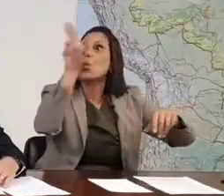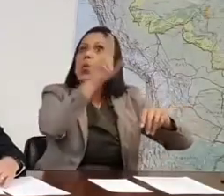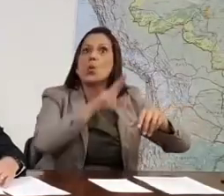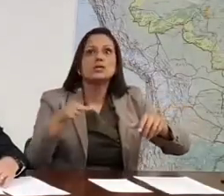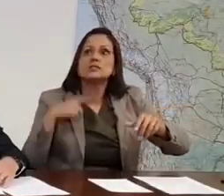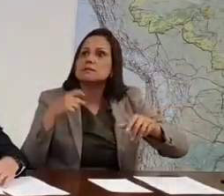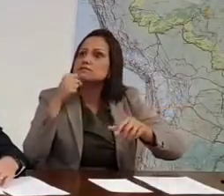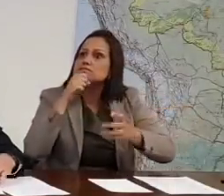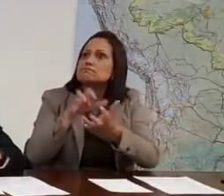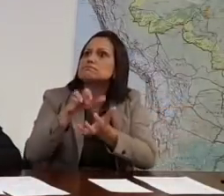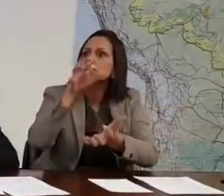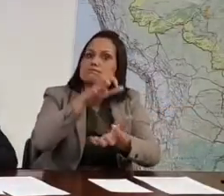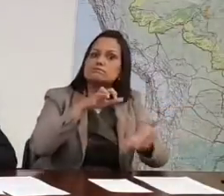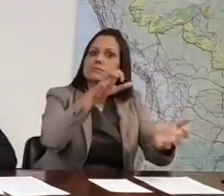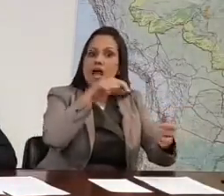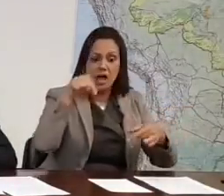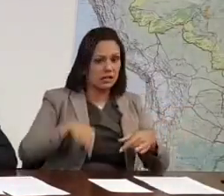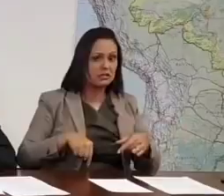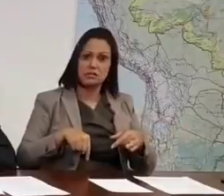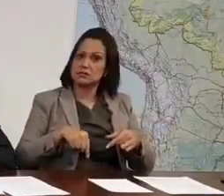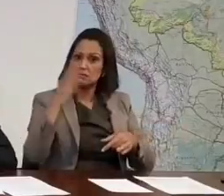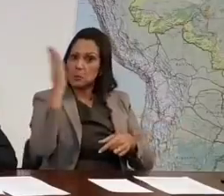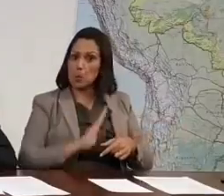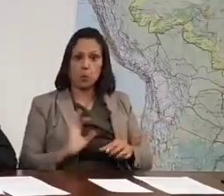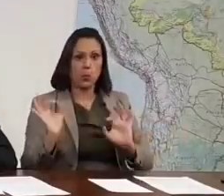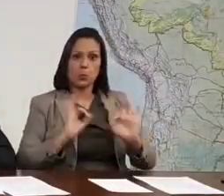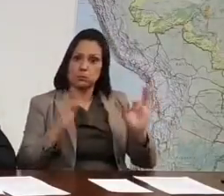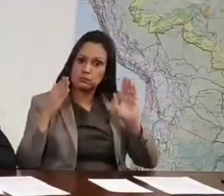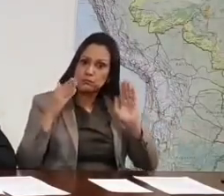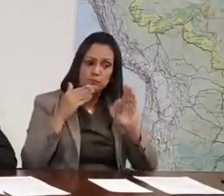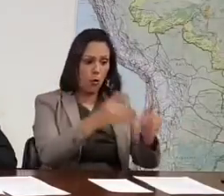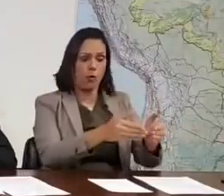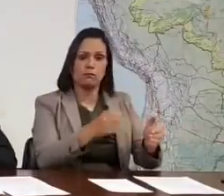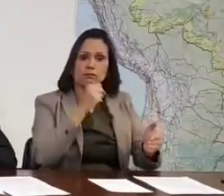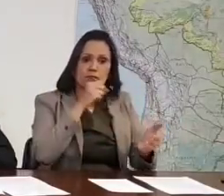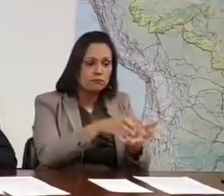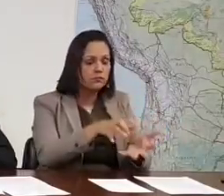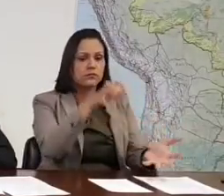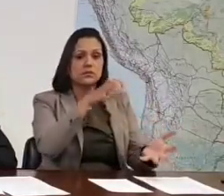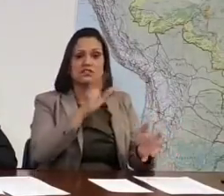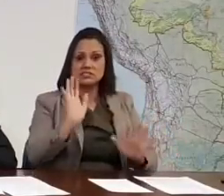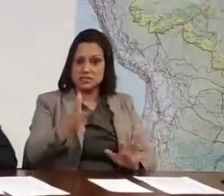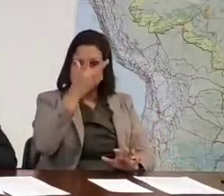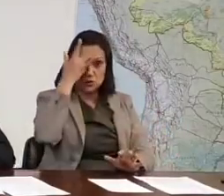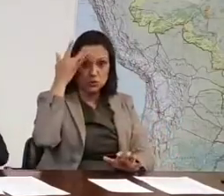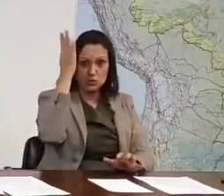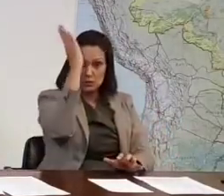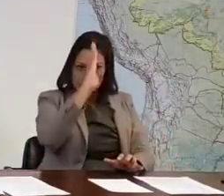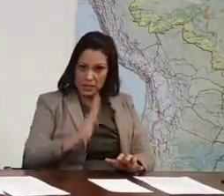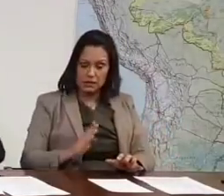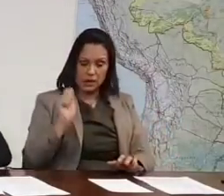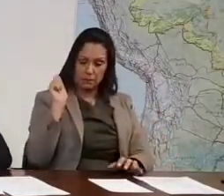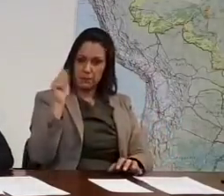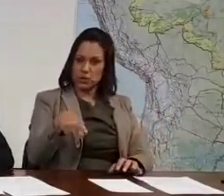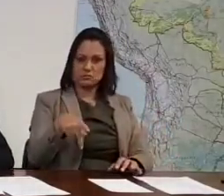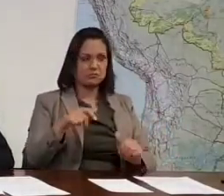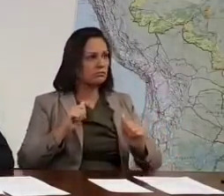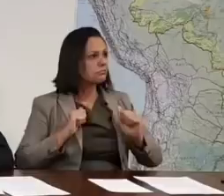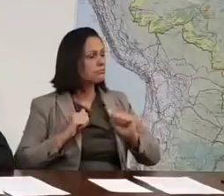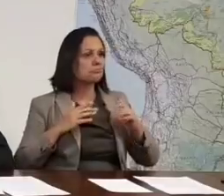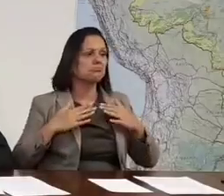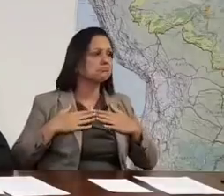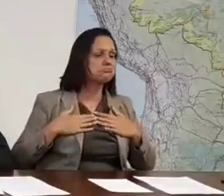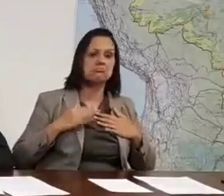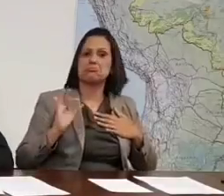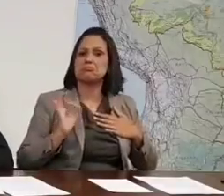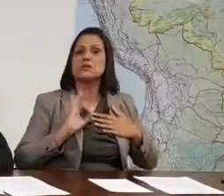temos nenhuma política específica, Onyx, para a terceira idade. Cada vez mais pessoas se aposentam no Brasil. E